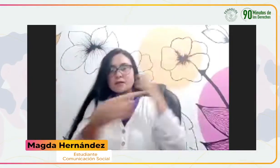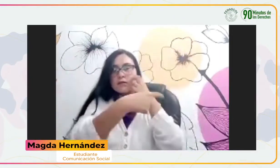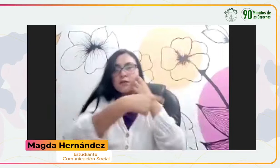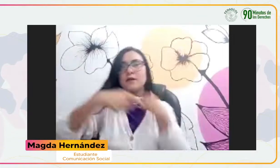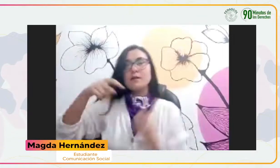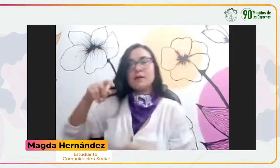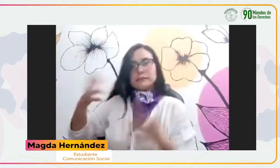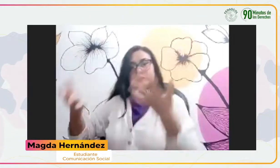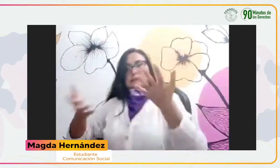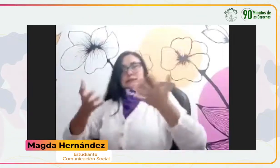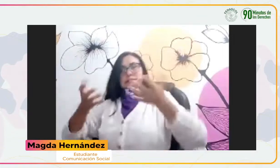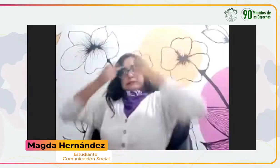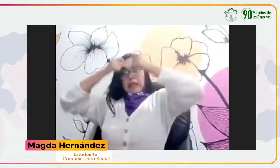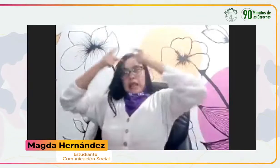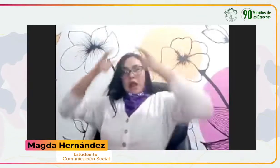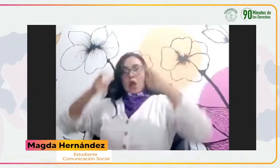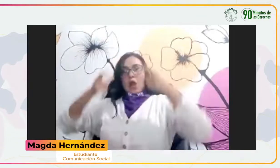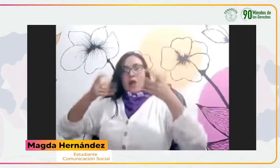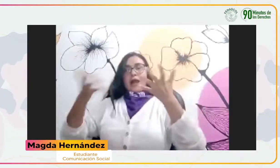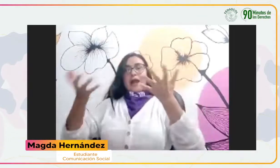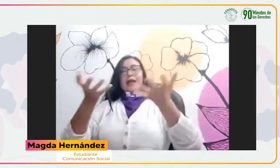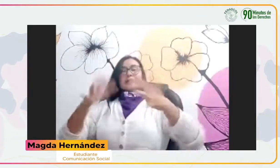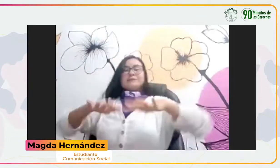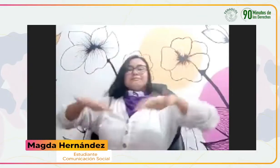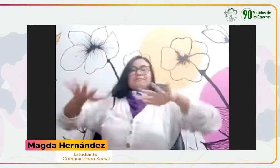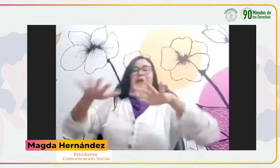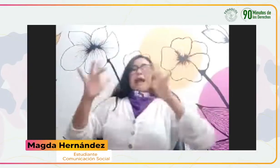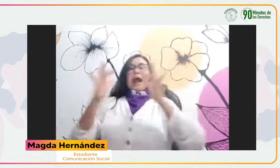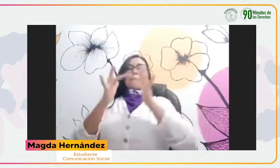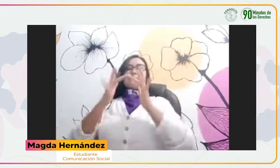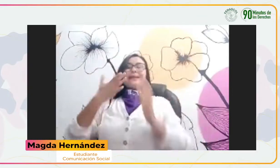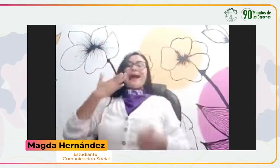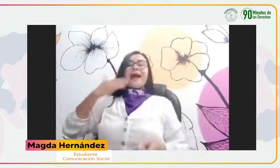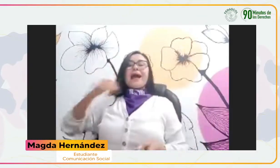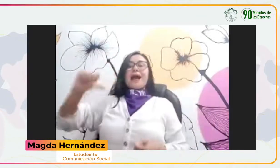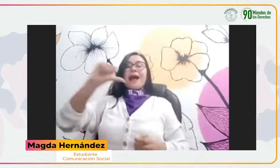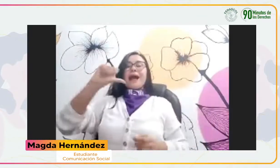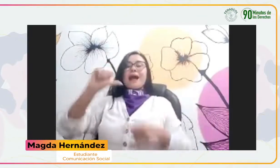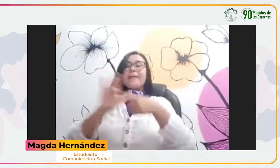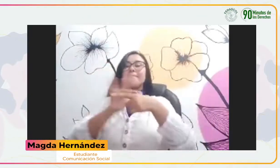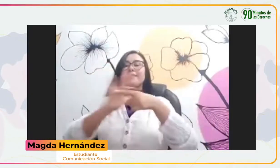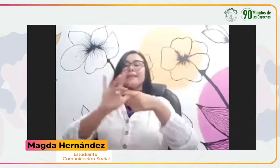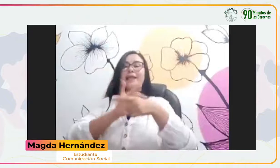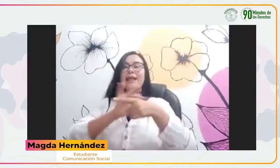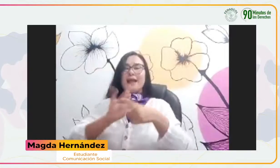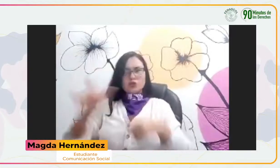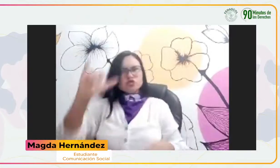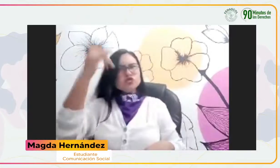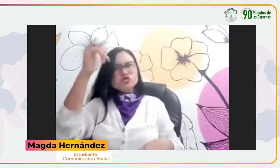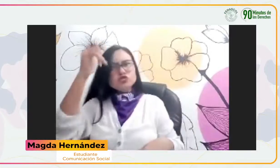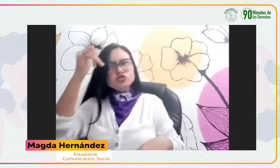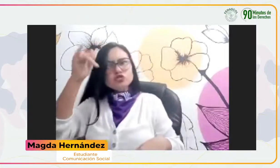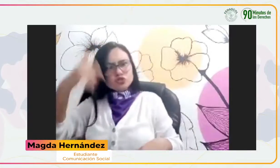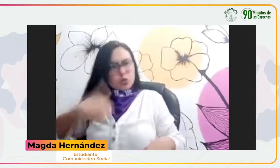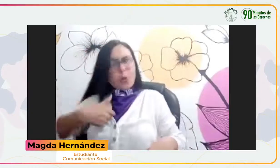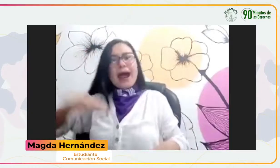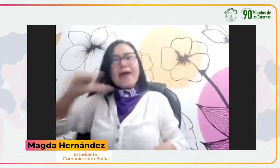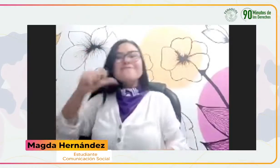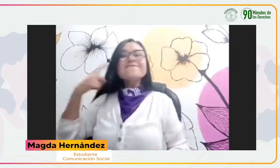armado en cantidad y han mostrado que realmente las mujeres unidas